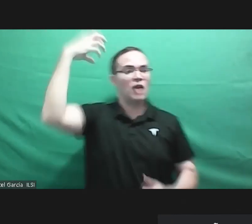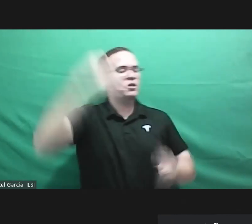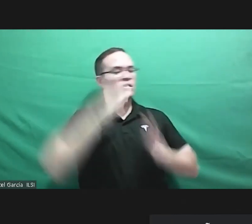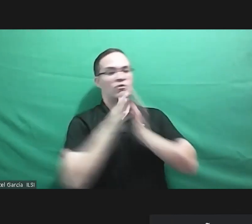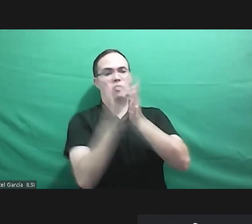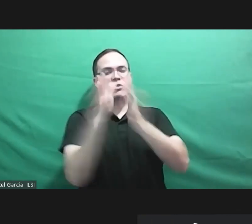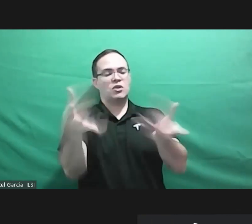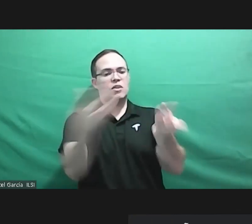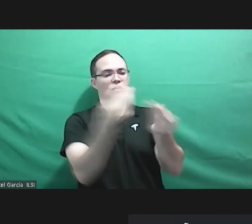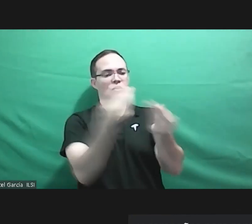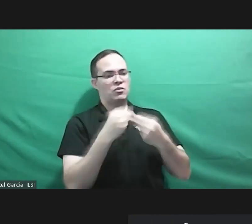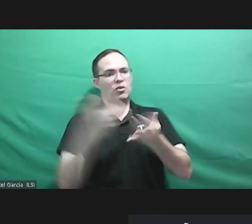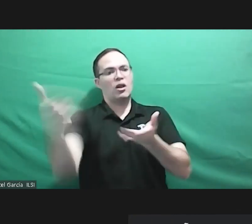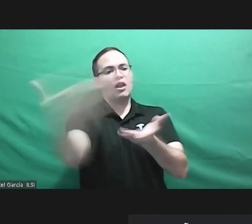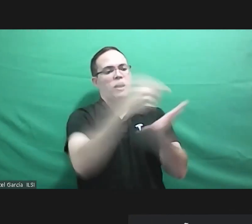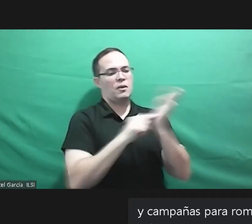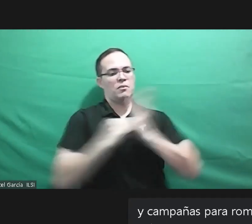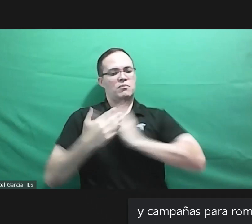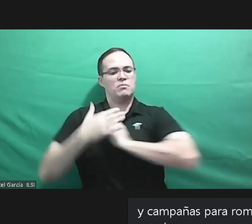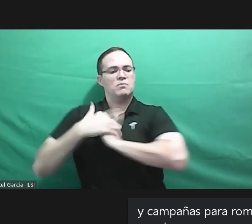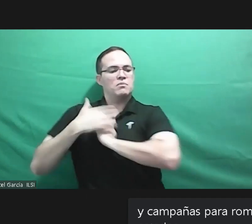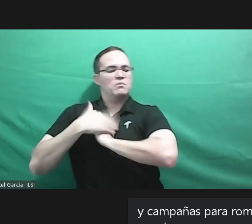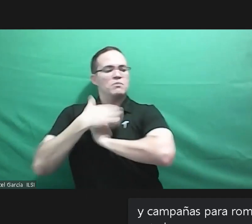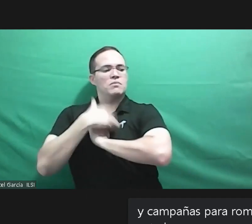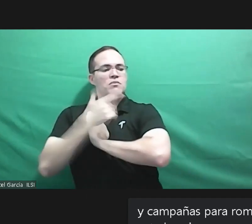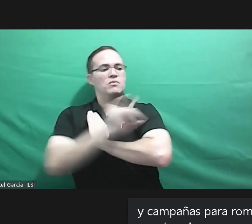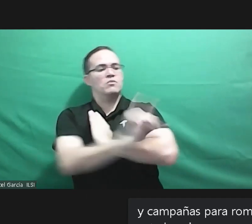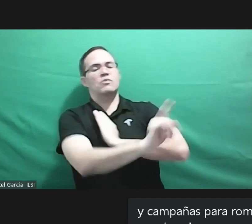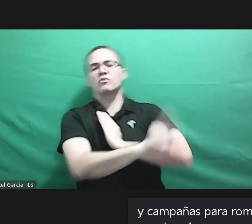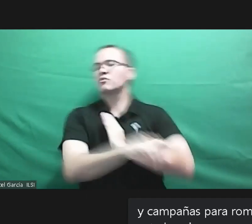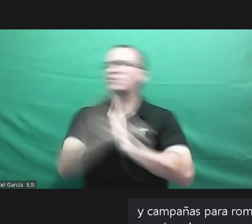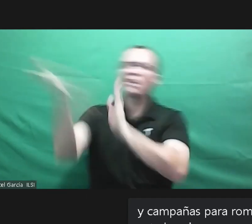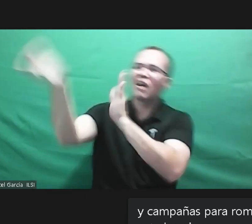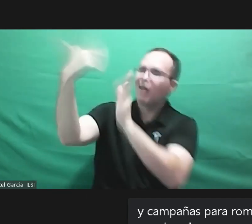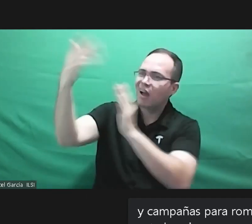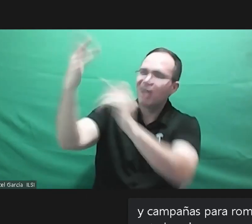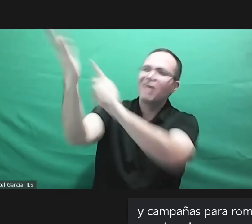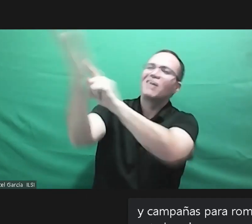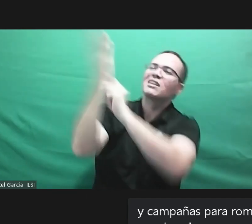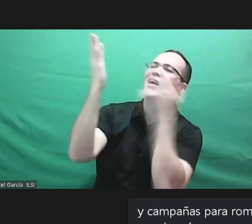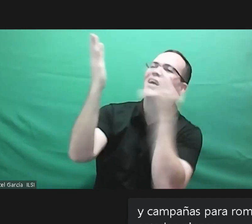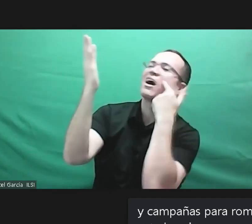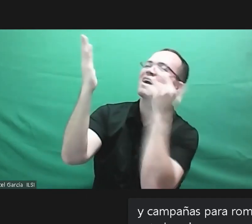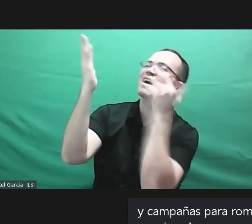Entonces eso también hay que empezar a tratar de deconstruir esas informaciones de todos y todas, ¿no?